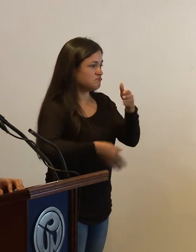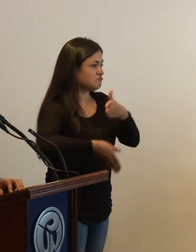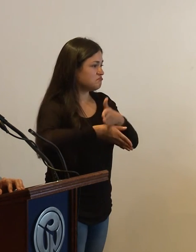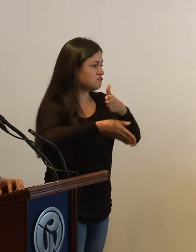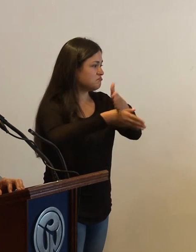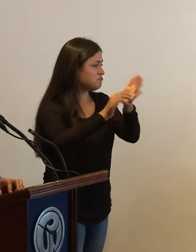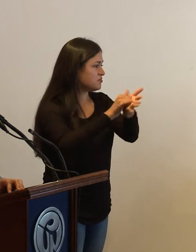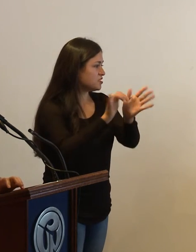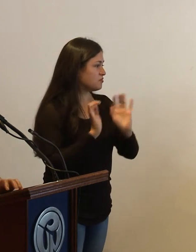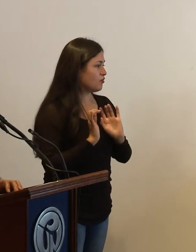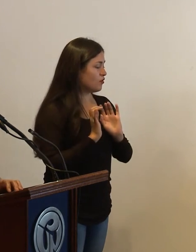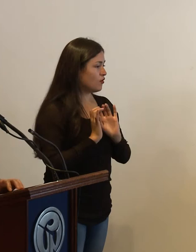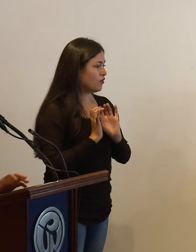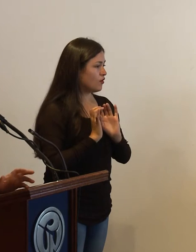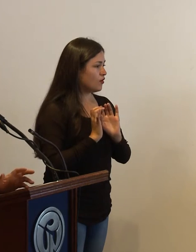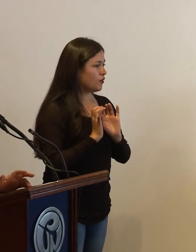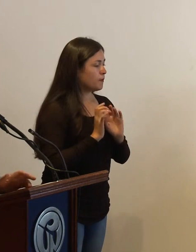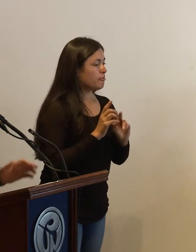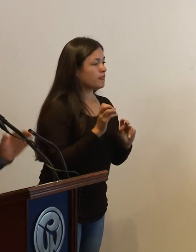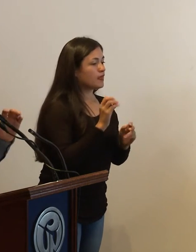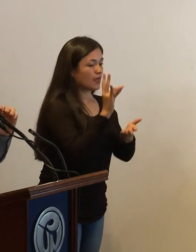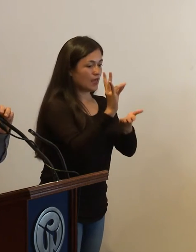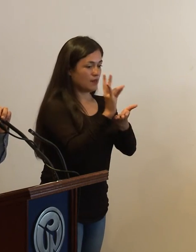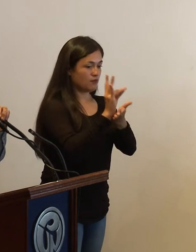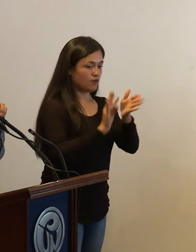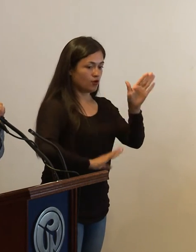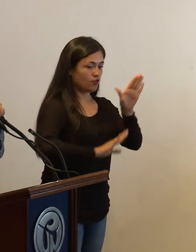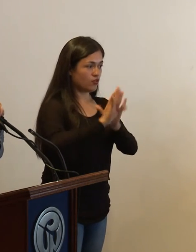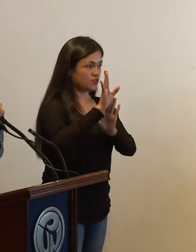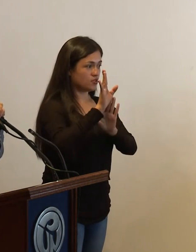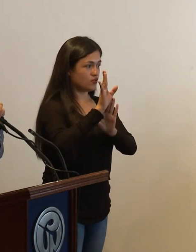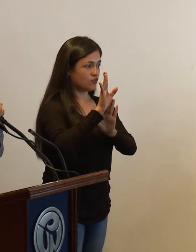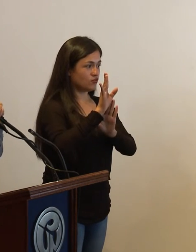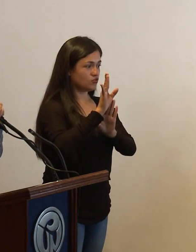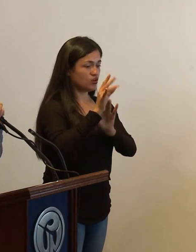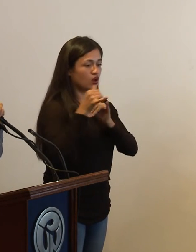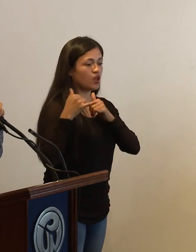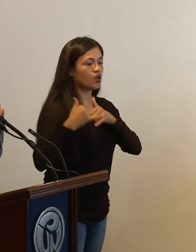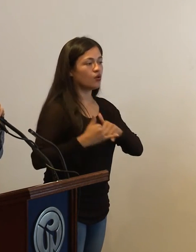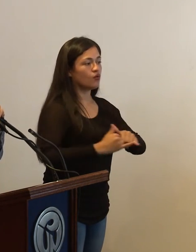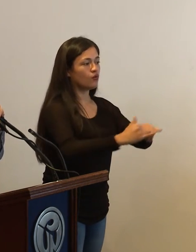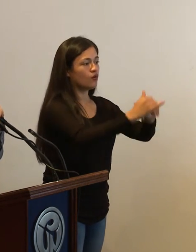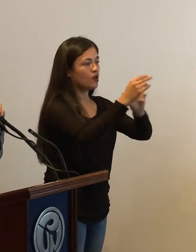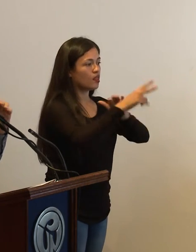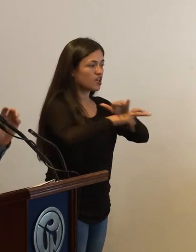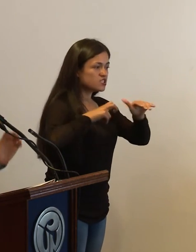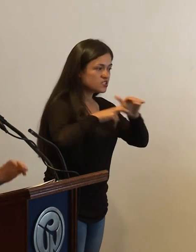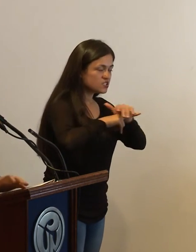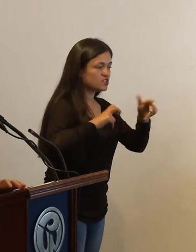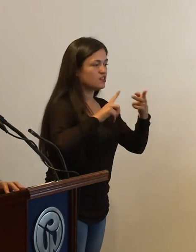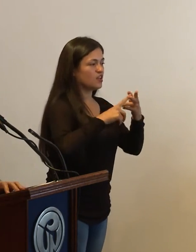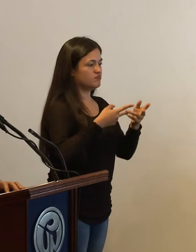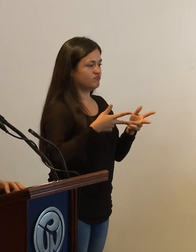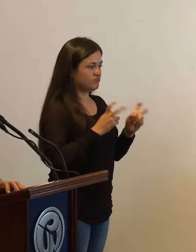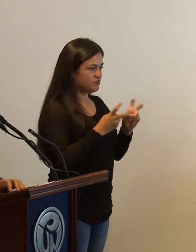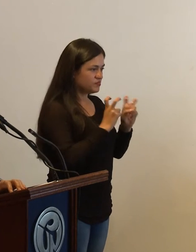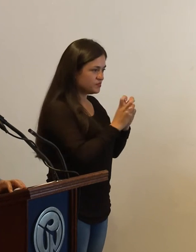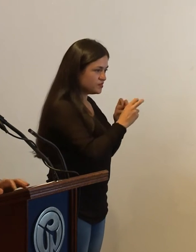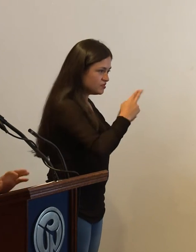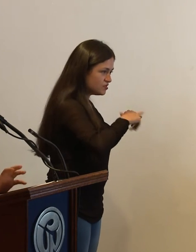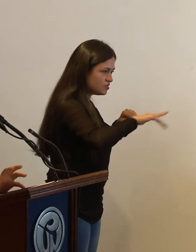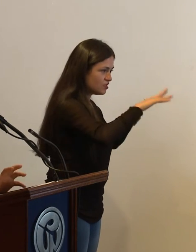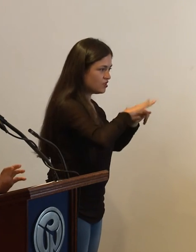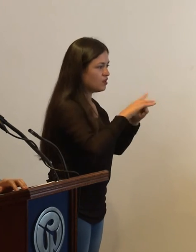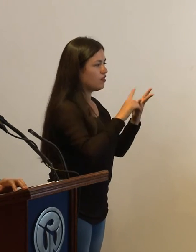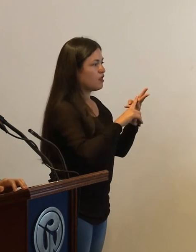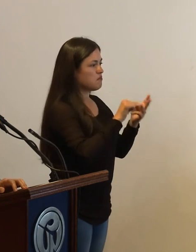conocido, que el modelo de desarrollo va a seguir siendo extractivista, va a seguir siendo privatizador